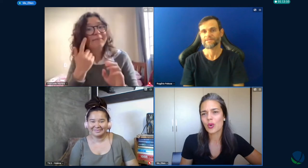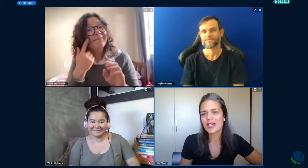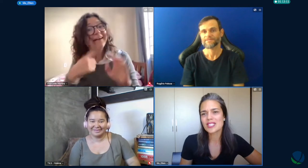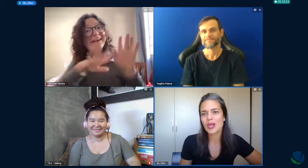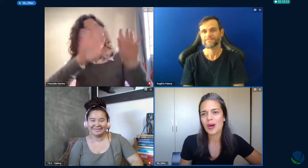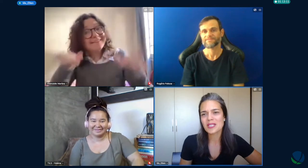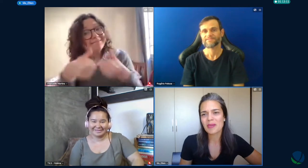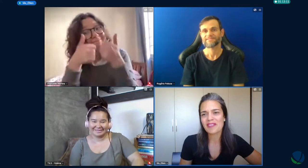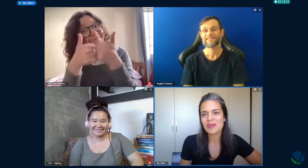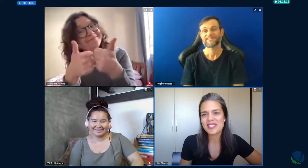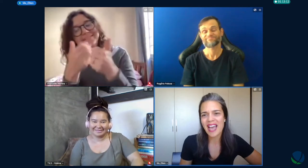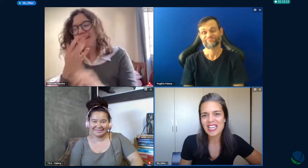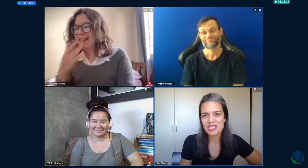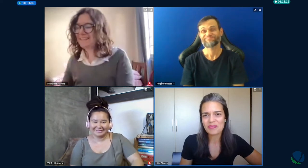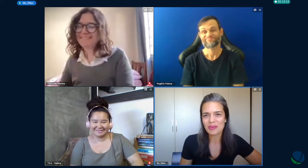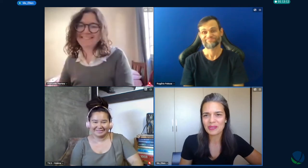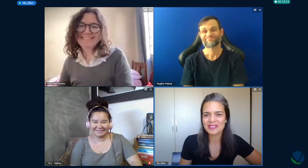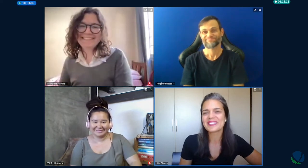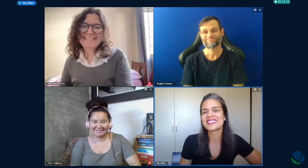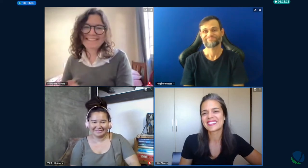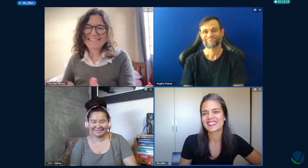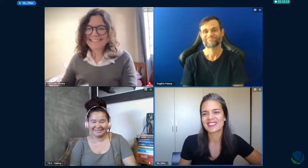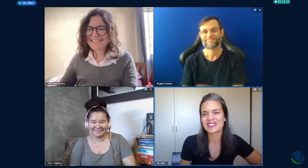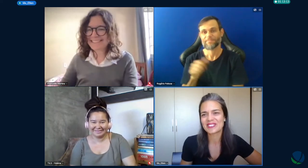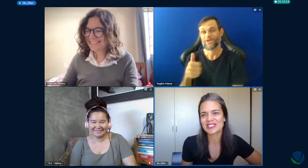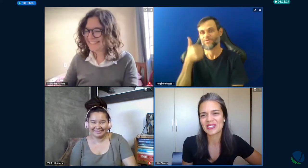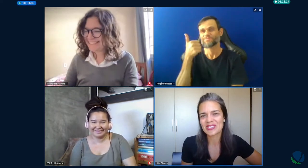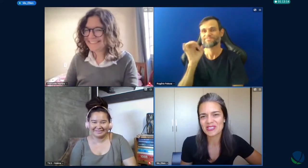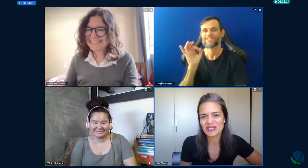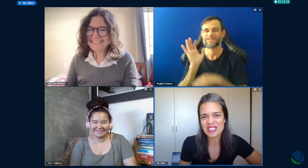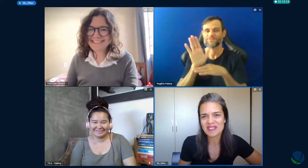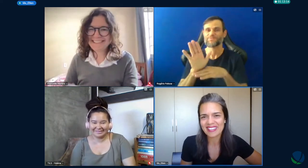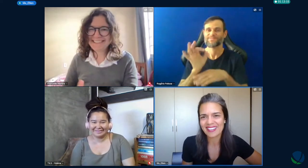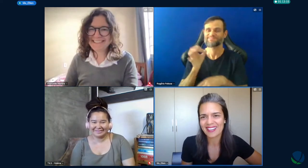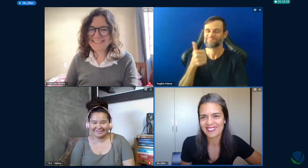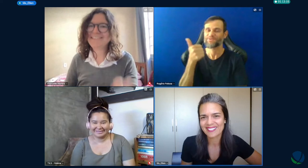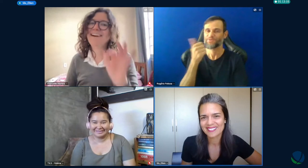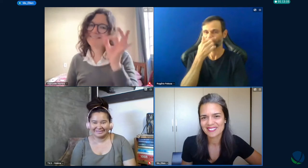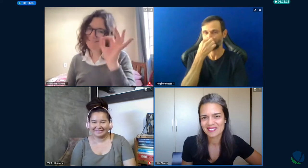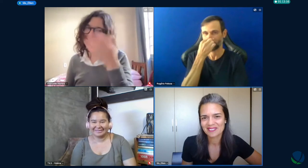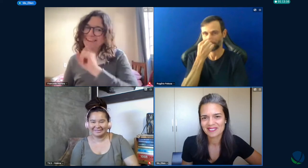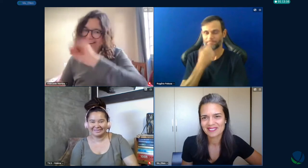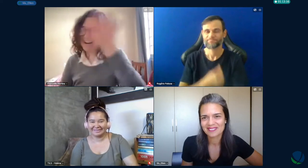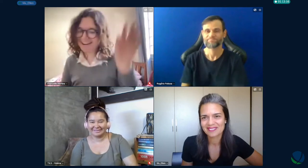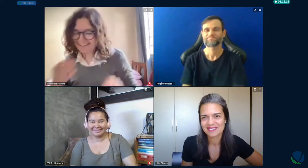Eu estou ansiosa para ver o site pronto com todo esse material.